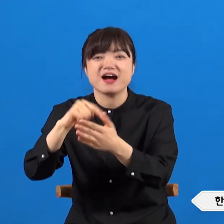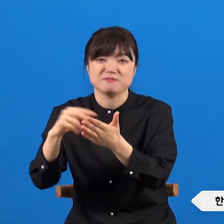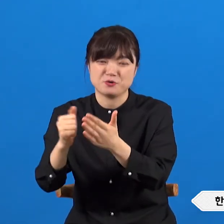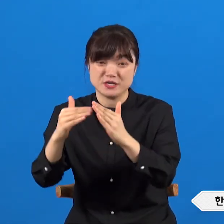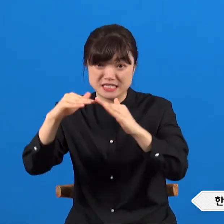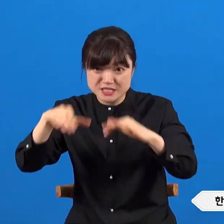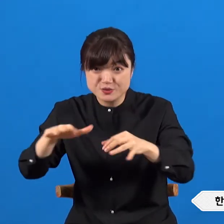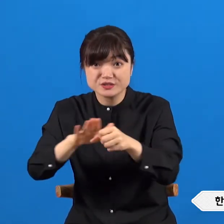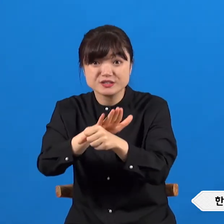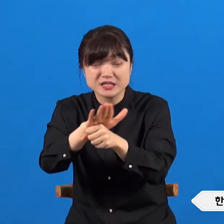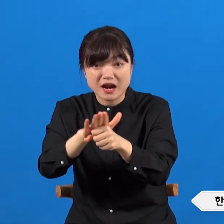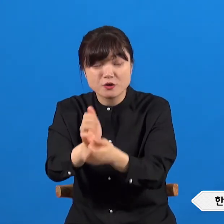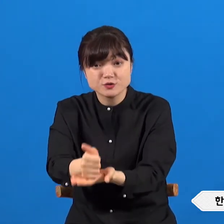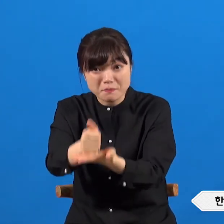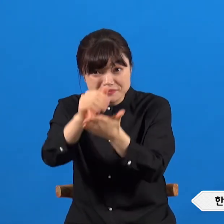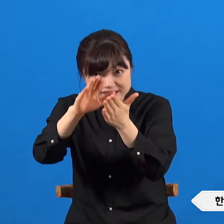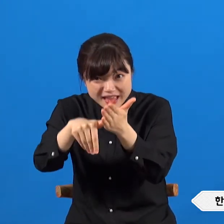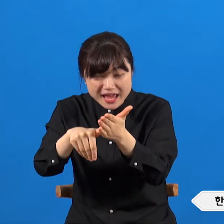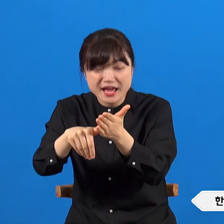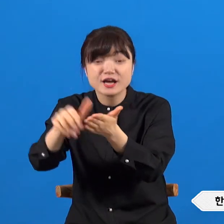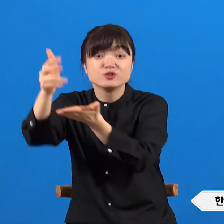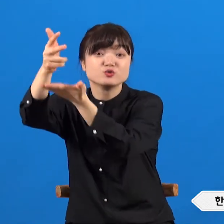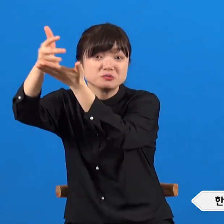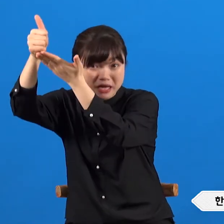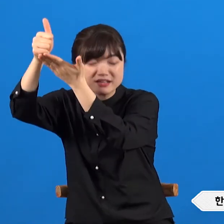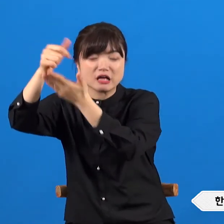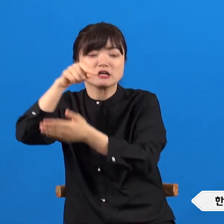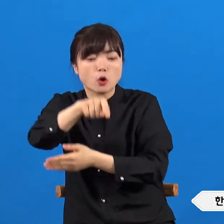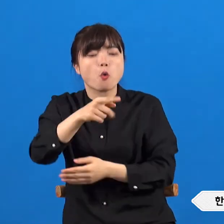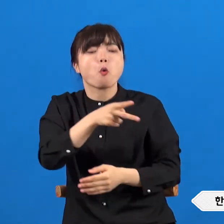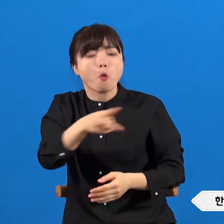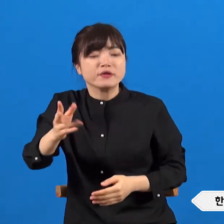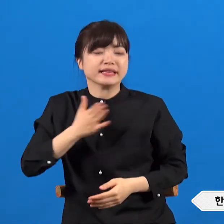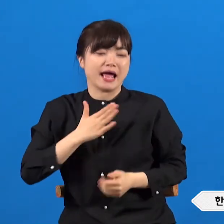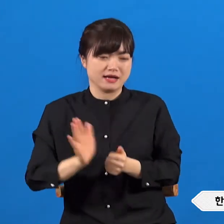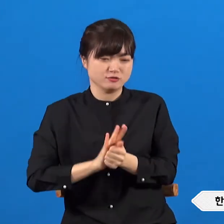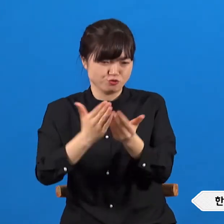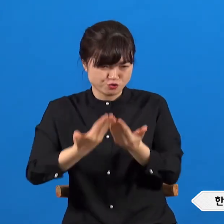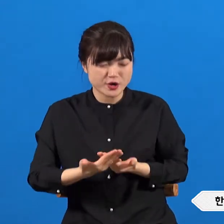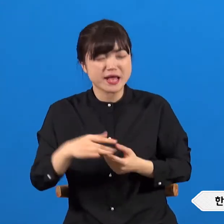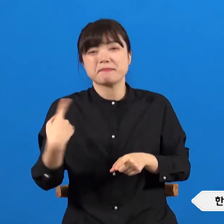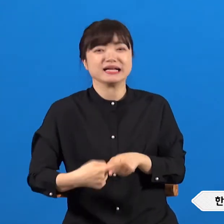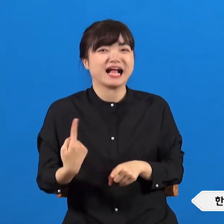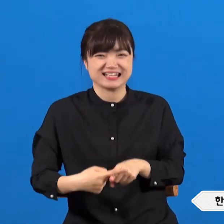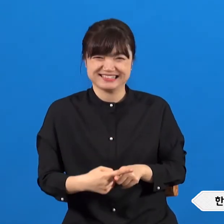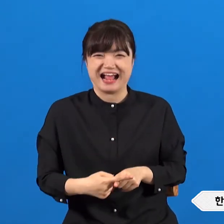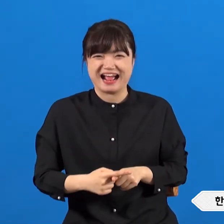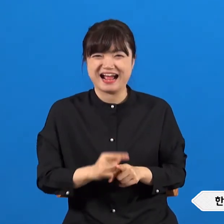섬길 때 주님께서는 그것이 바로 내게 한 것이다 말씀하십니다.